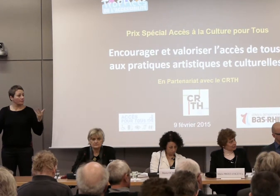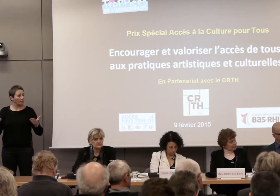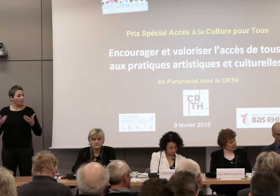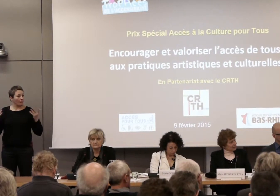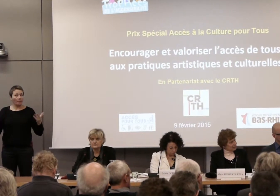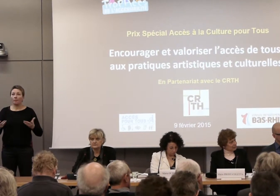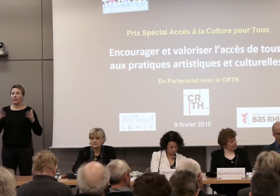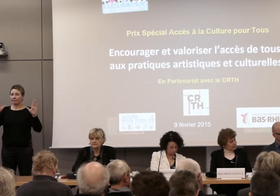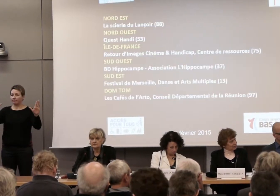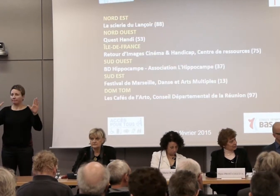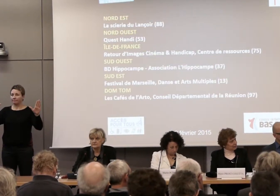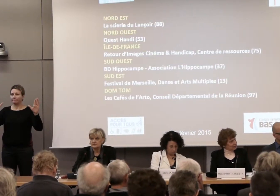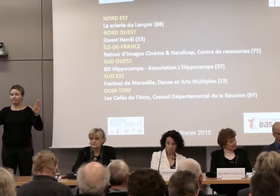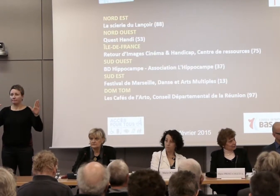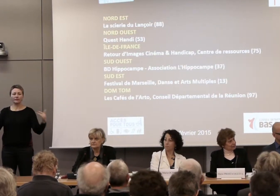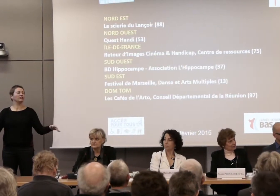alors,